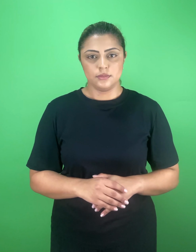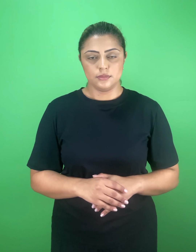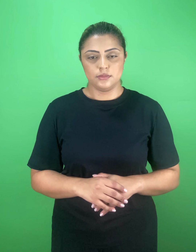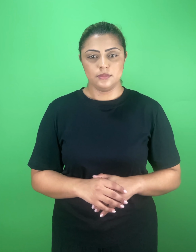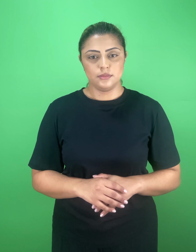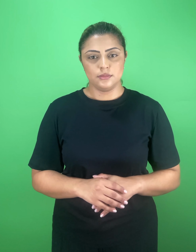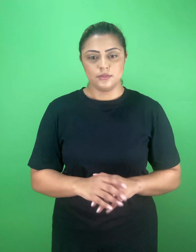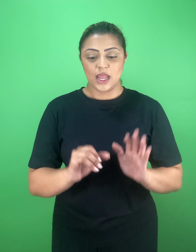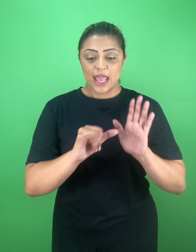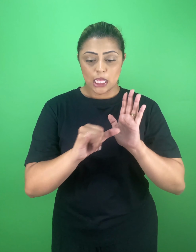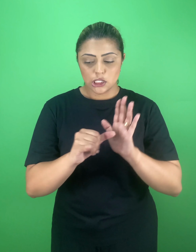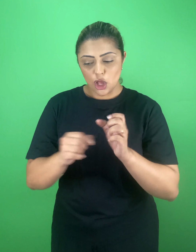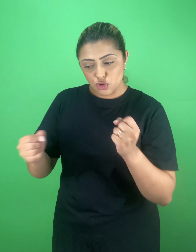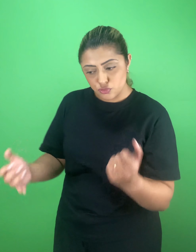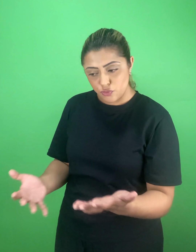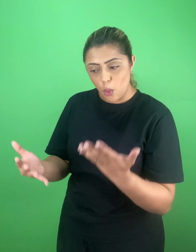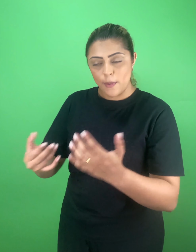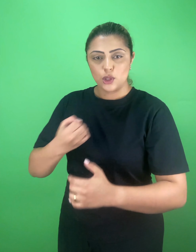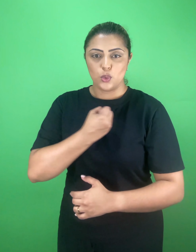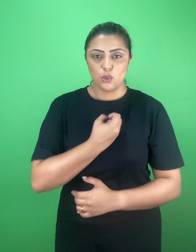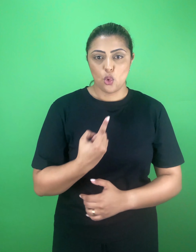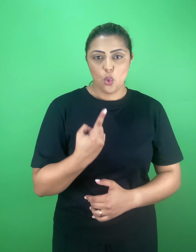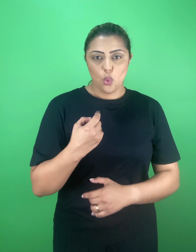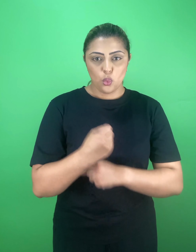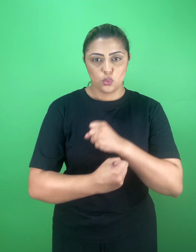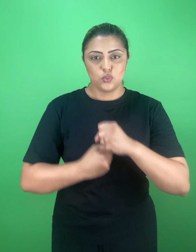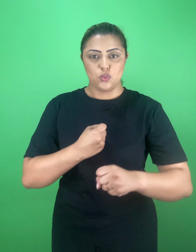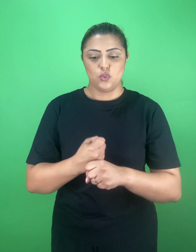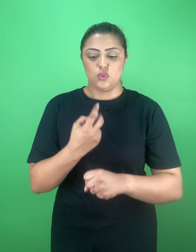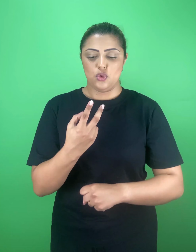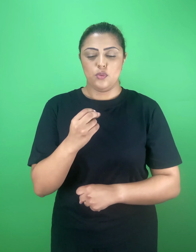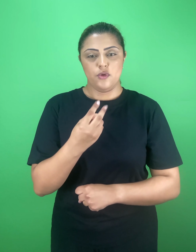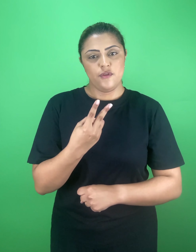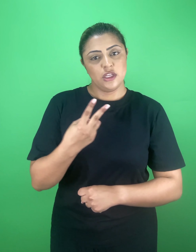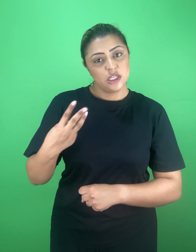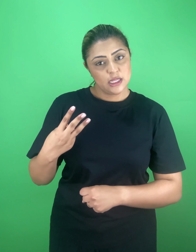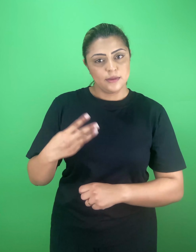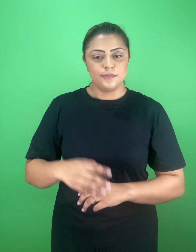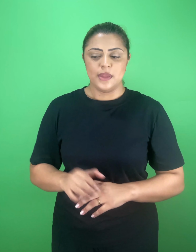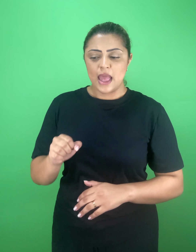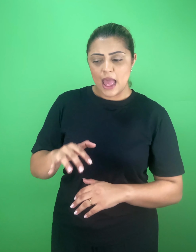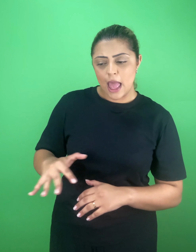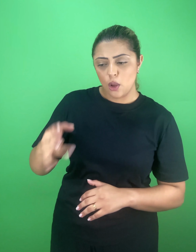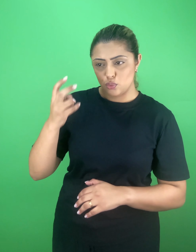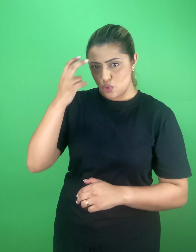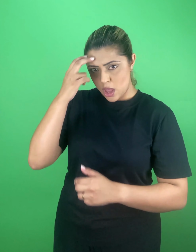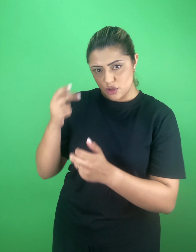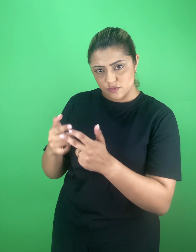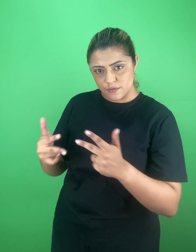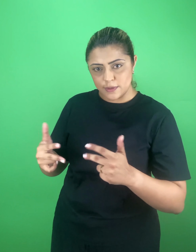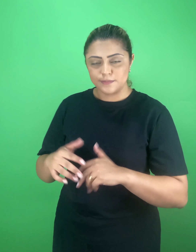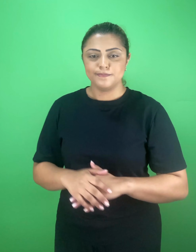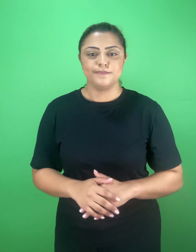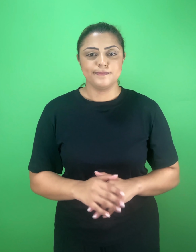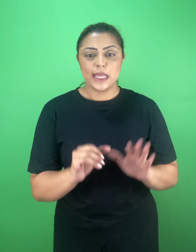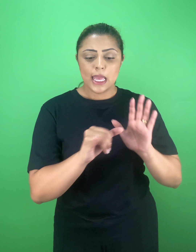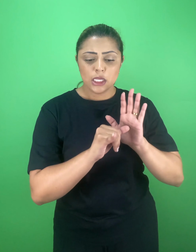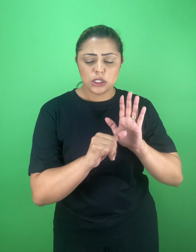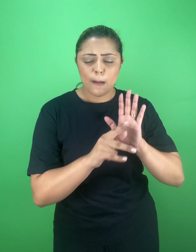Edital de Fomento nº 1 de 2023 Demais áreas culturais Edital de seleção de projetos